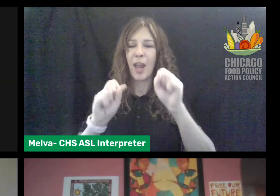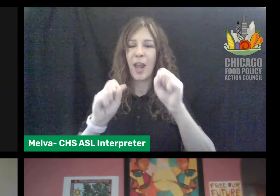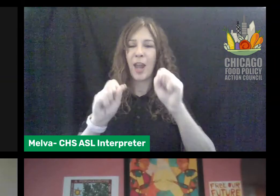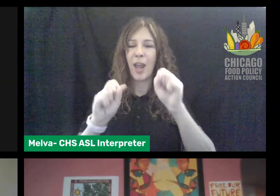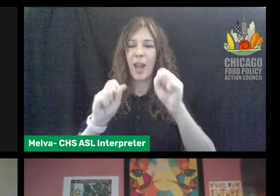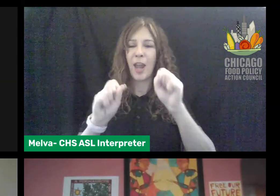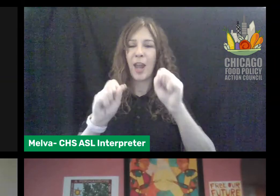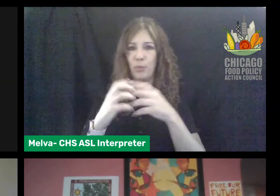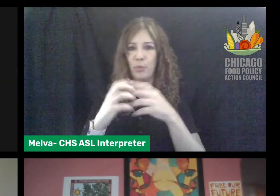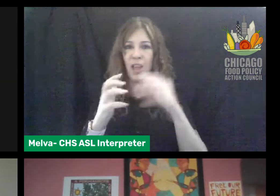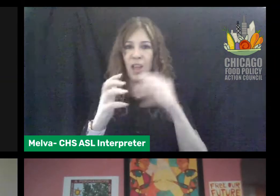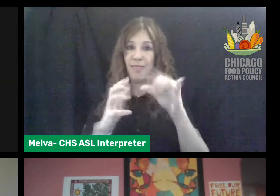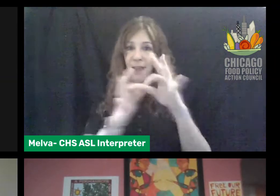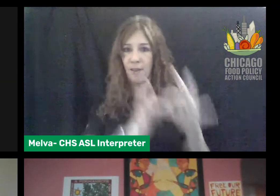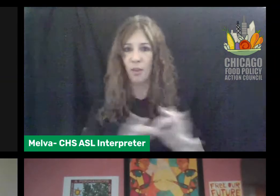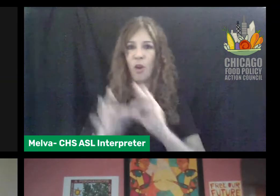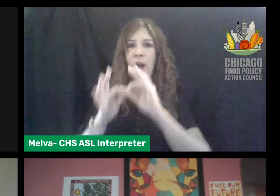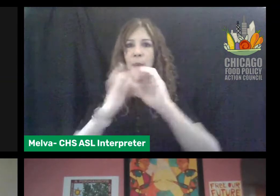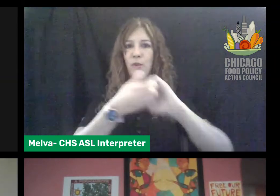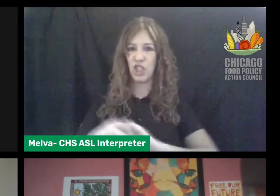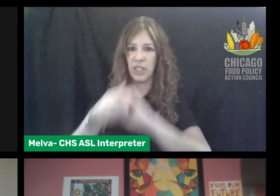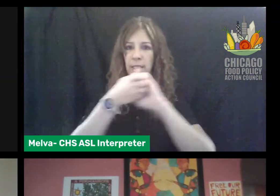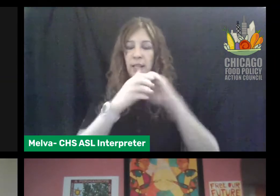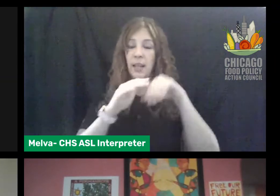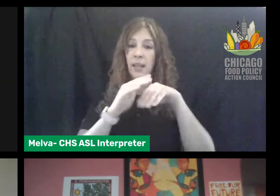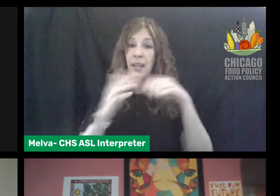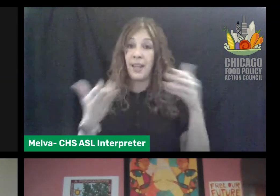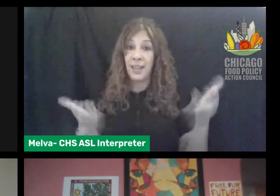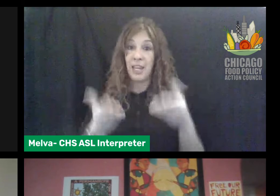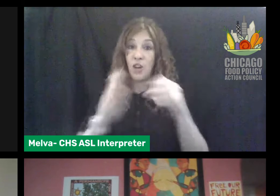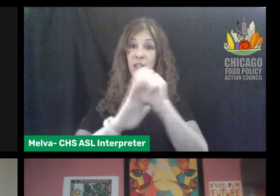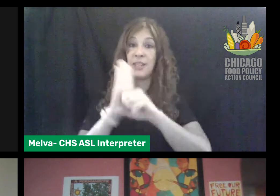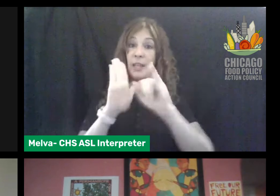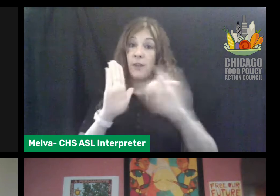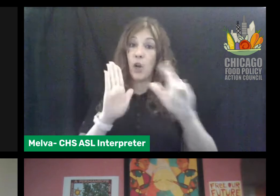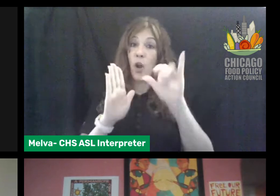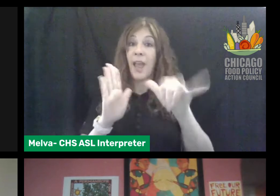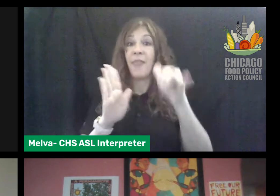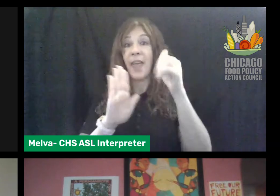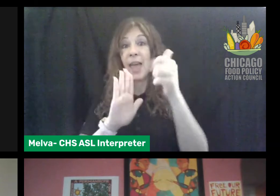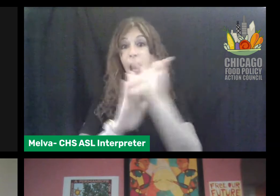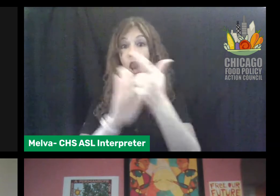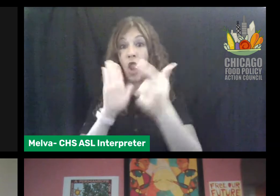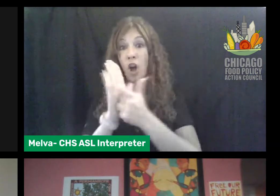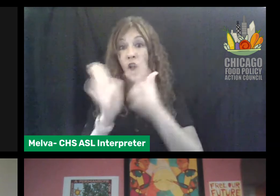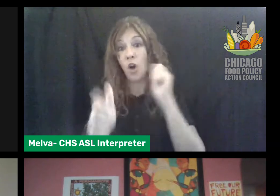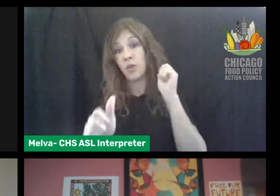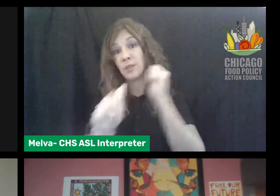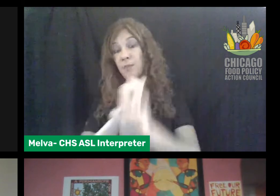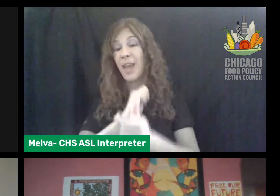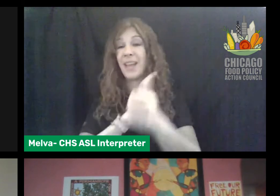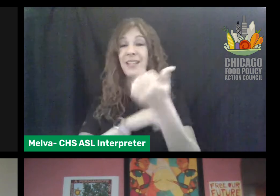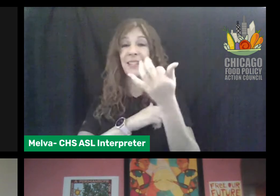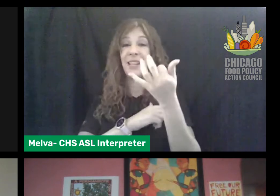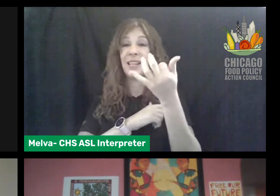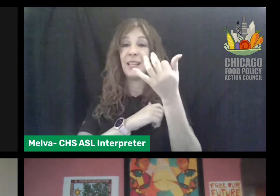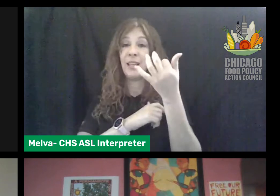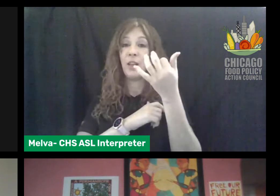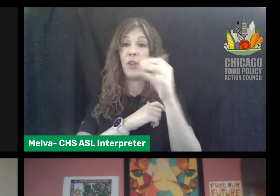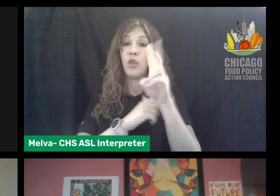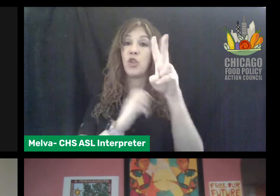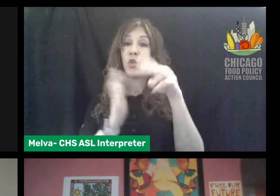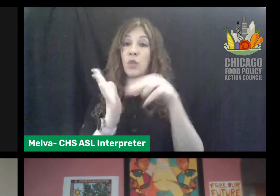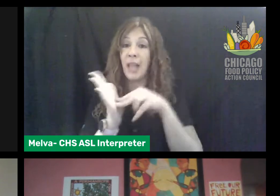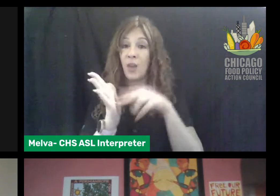organizaciones aquí en Illinois, y la ley pasó, ¿verdad? Fue firmada en 2018 por el gobernador del